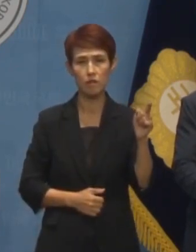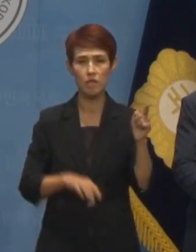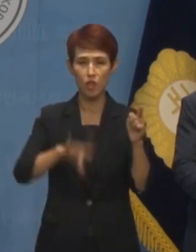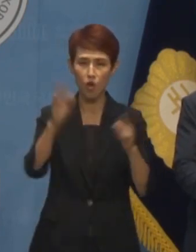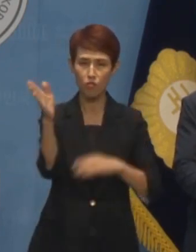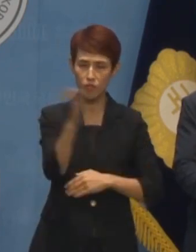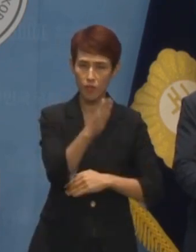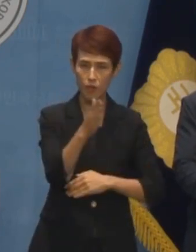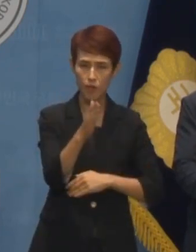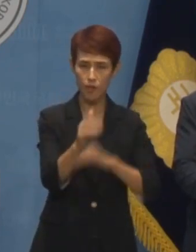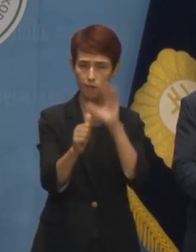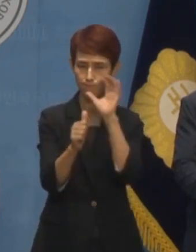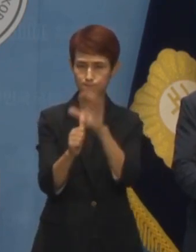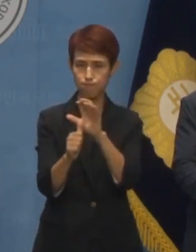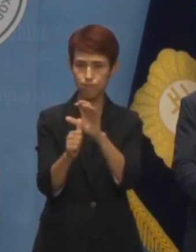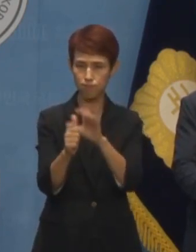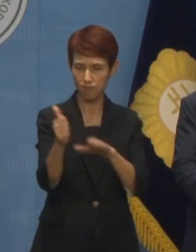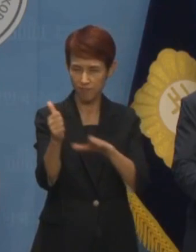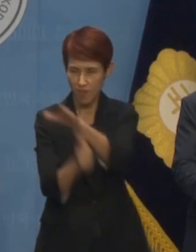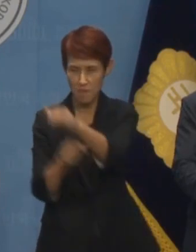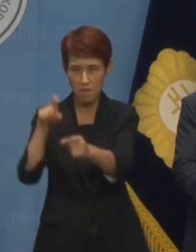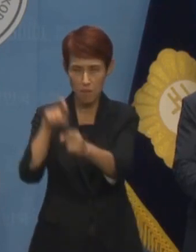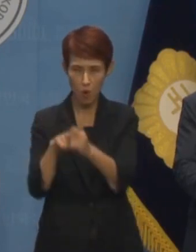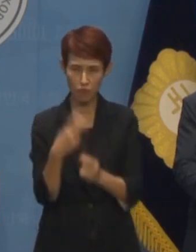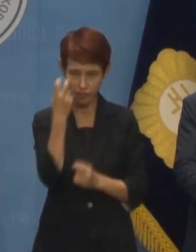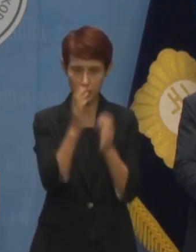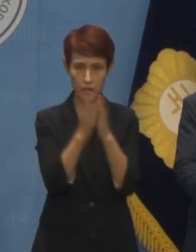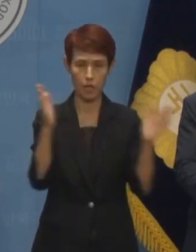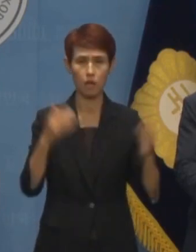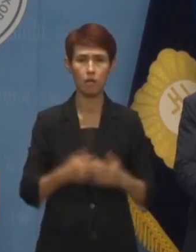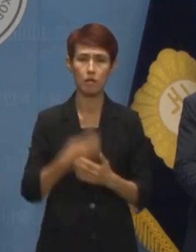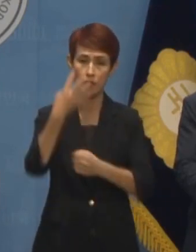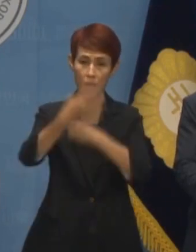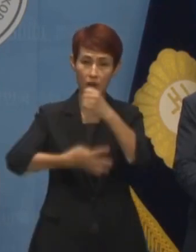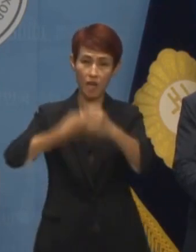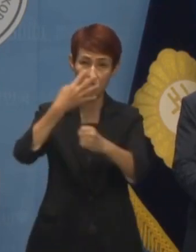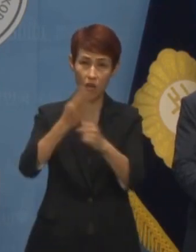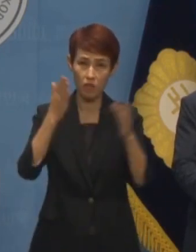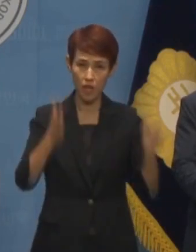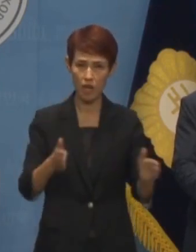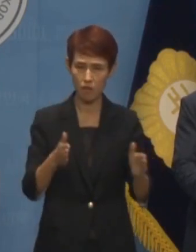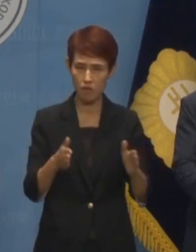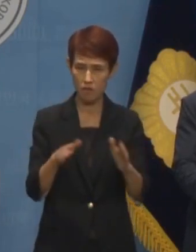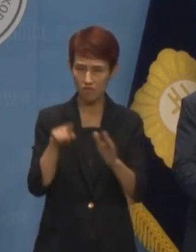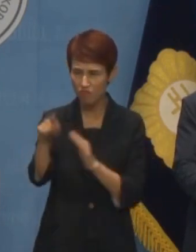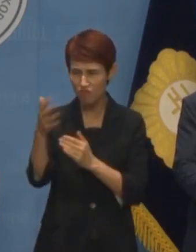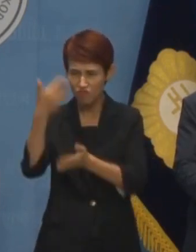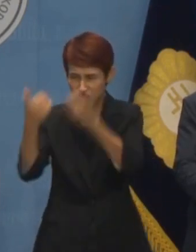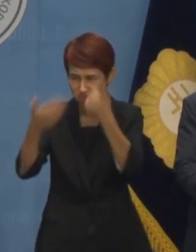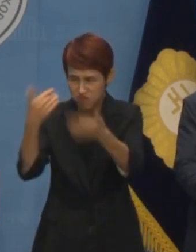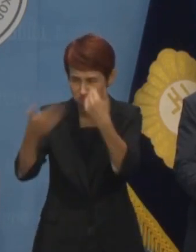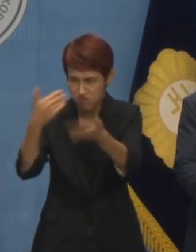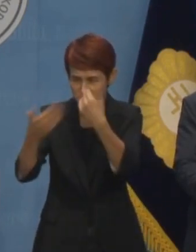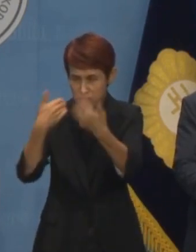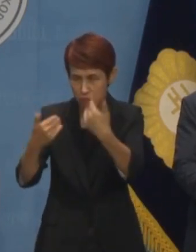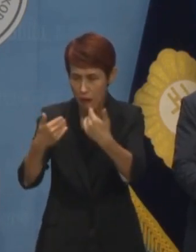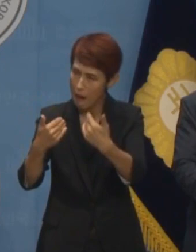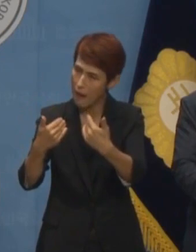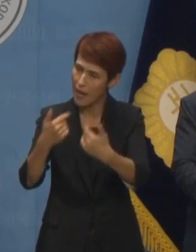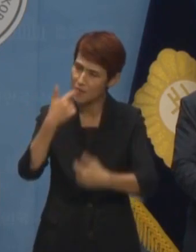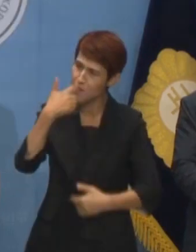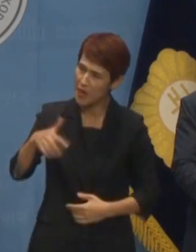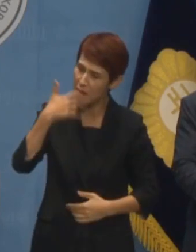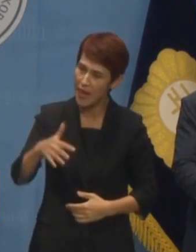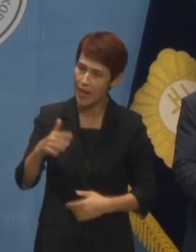그려놓고 수사를 시작했습니다 4년 동안 탈탈 털고 그 그림에 맞는 퍼즐이 나오지 않자